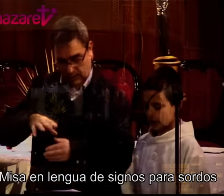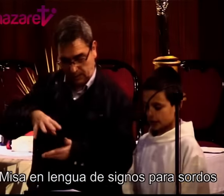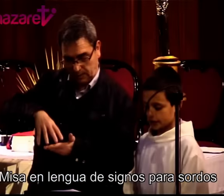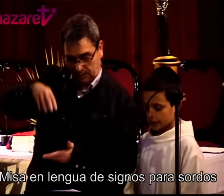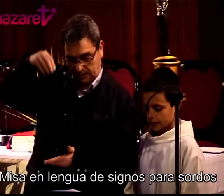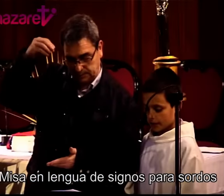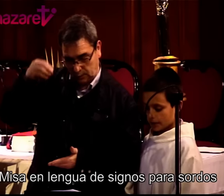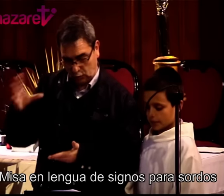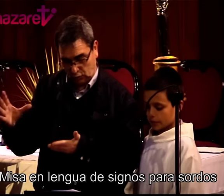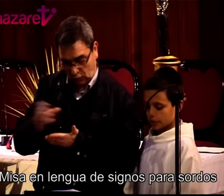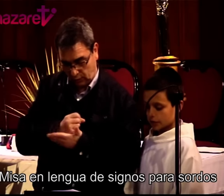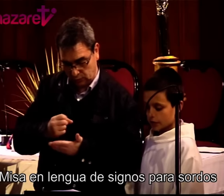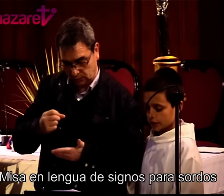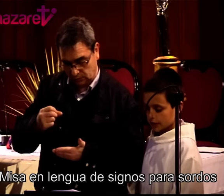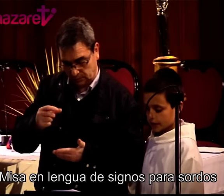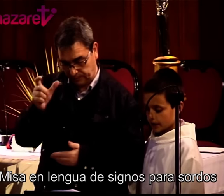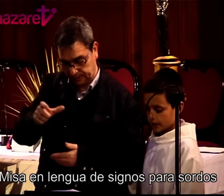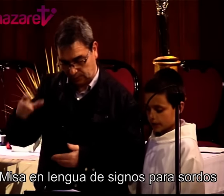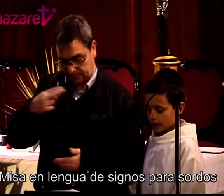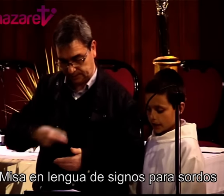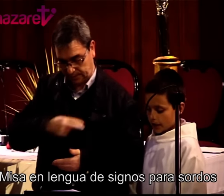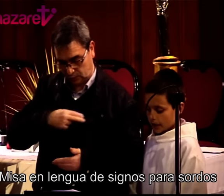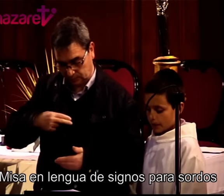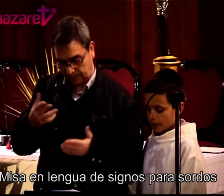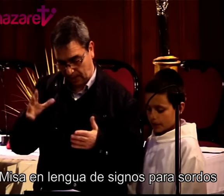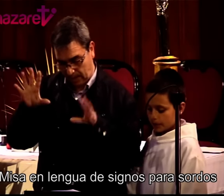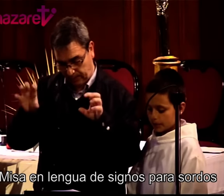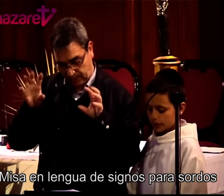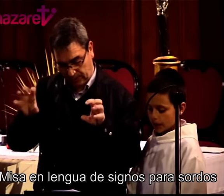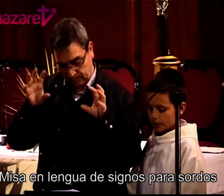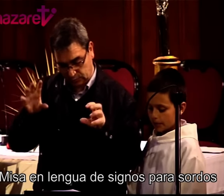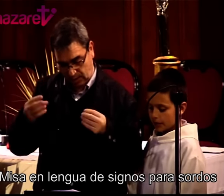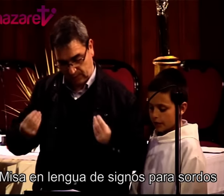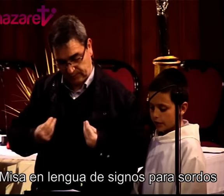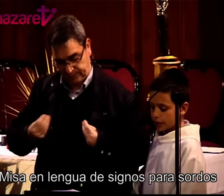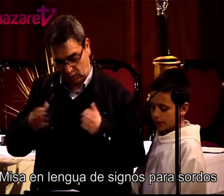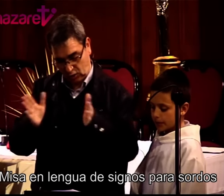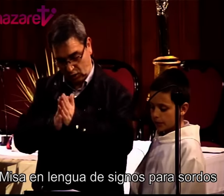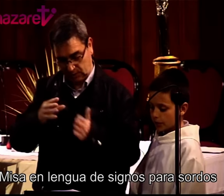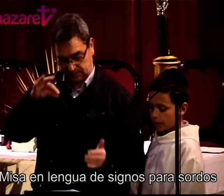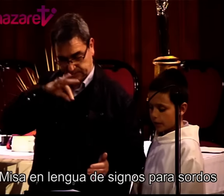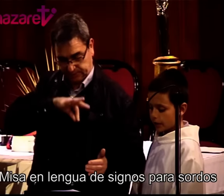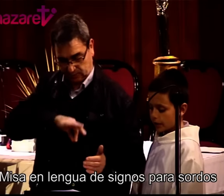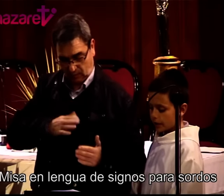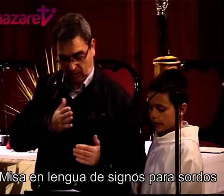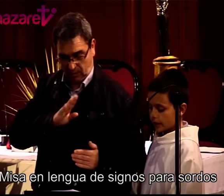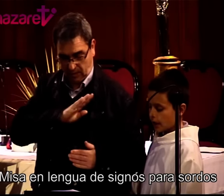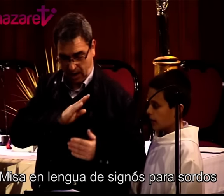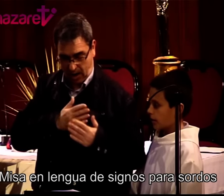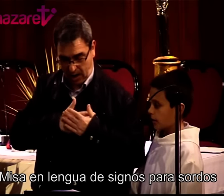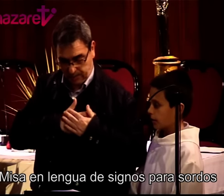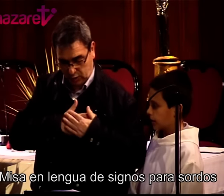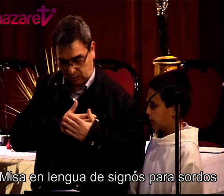Por la Iglesia, por todos los cristianos, que aprendamos a vivir con espíritu de amor y de